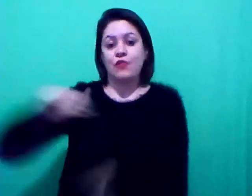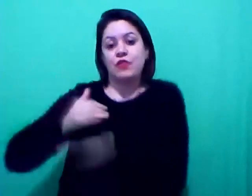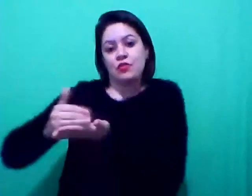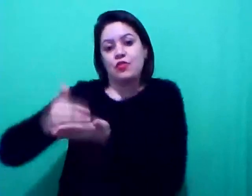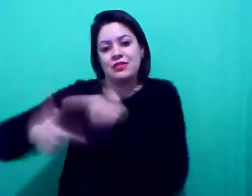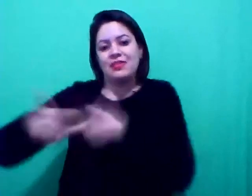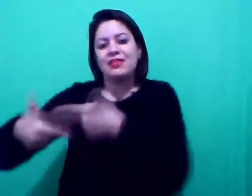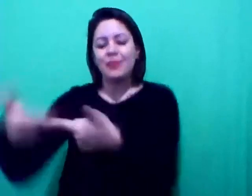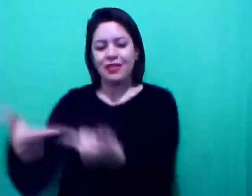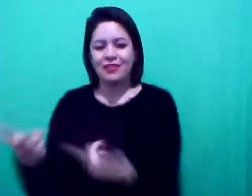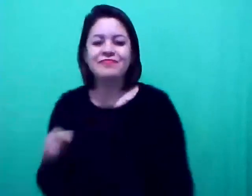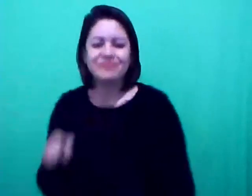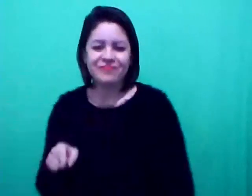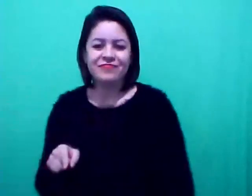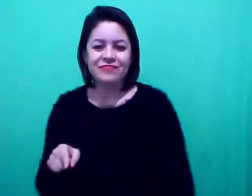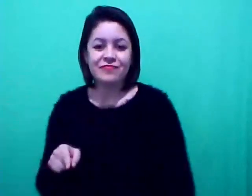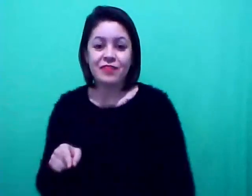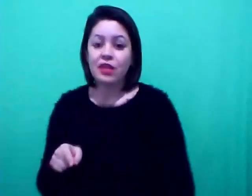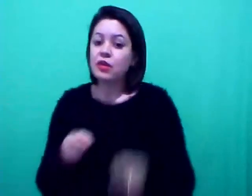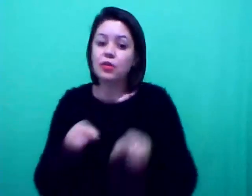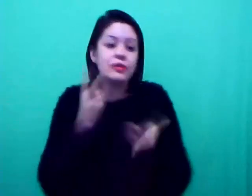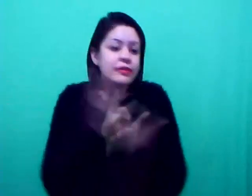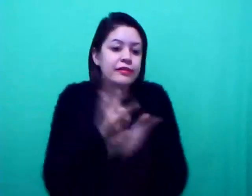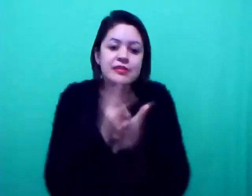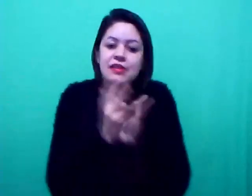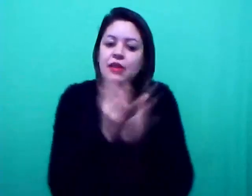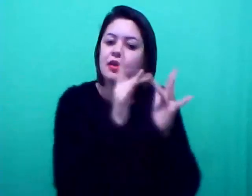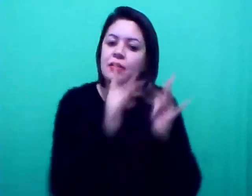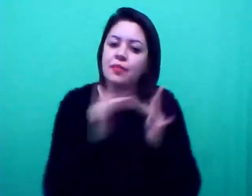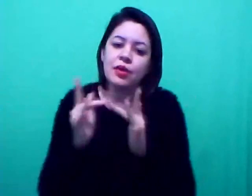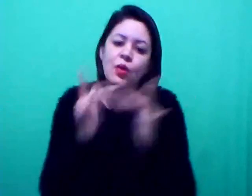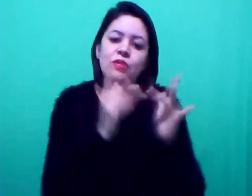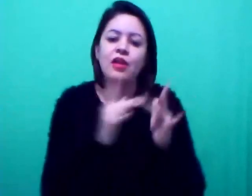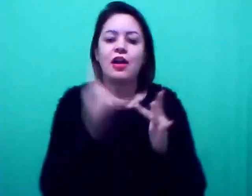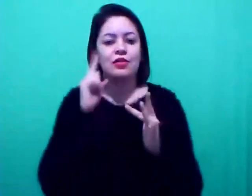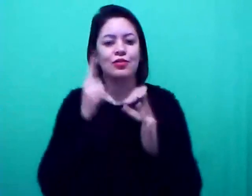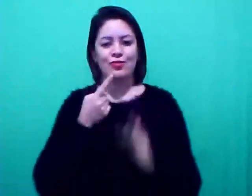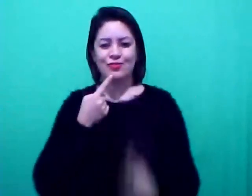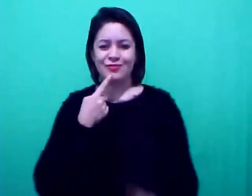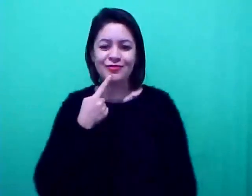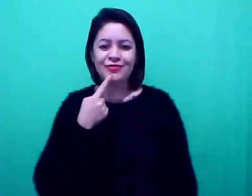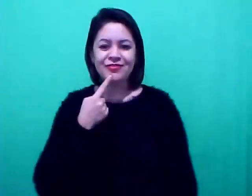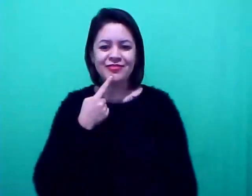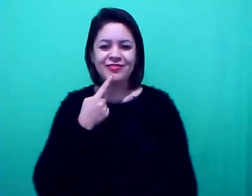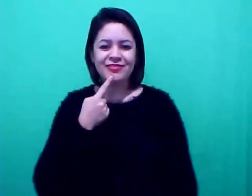Em 2009, eu comecei a trabalhar como intérprete de Libras. E foi assim que eu comecei a ter o contato com os